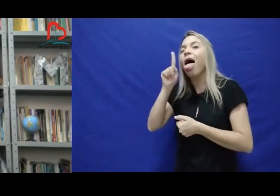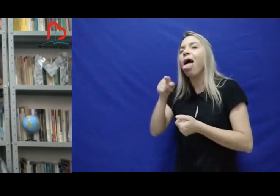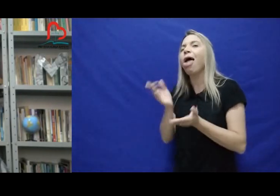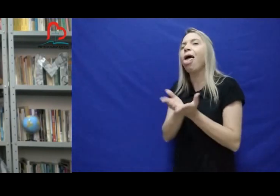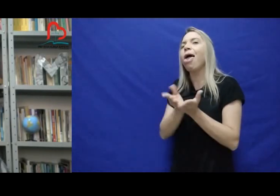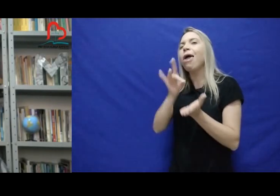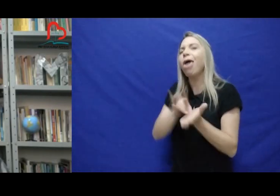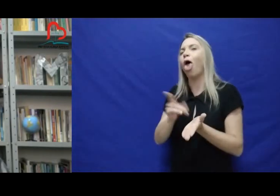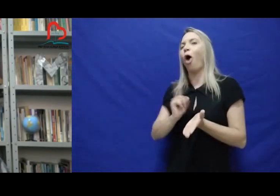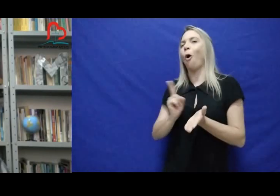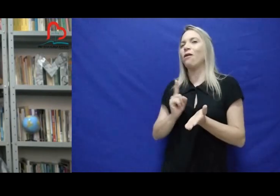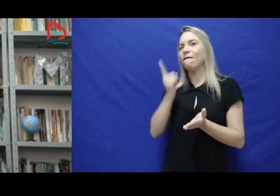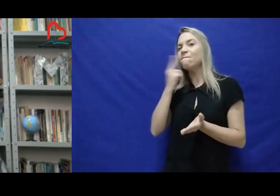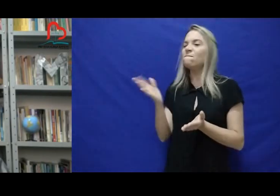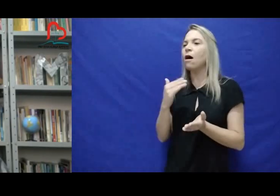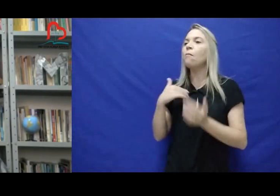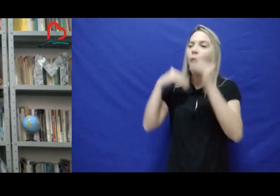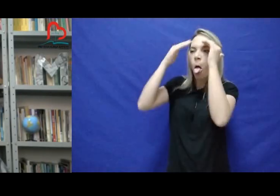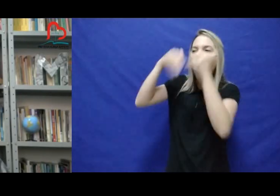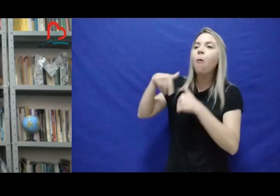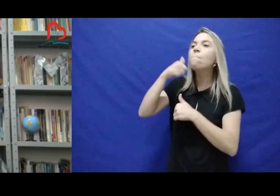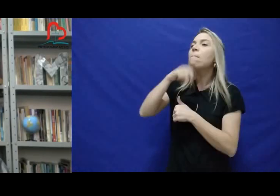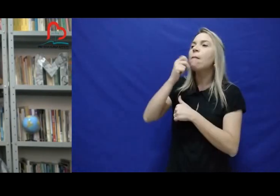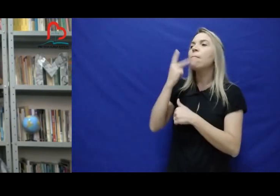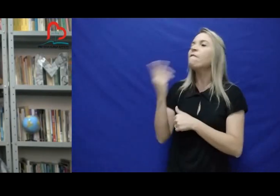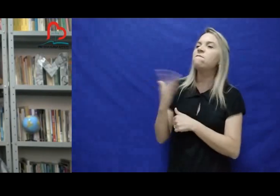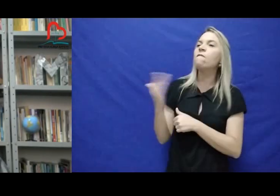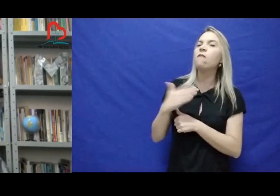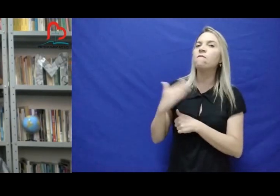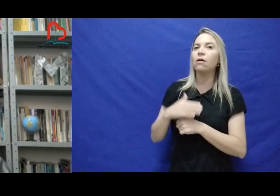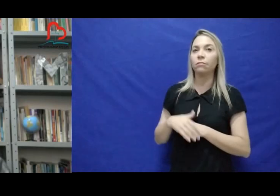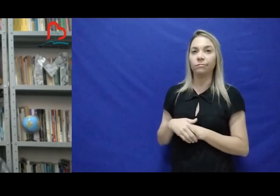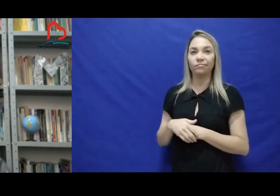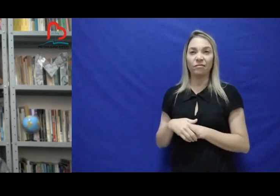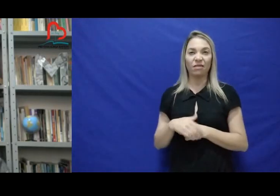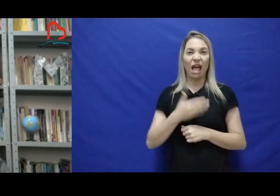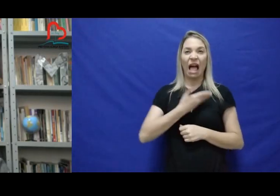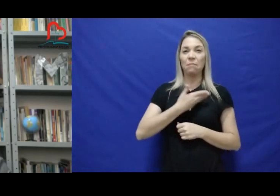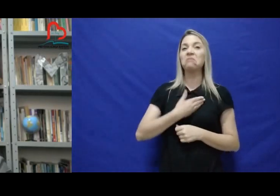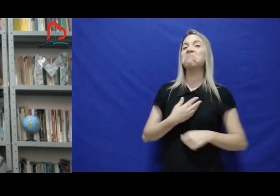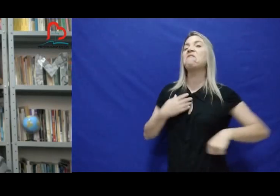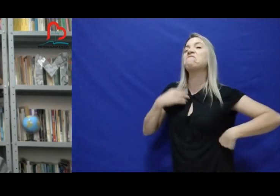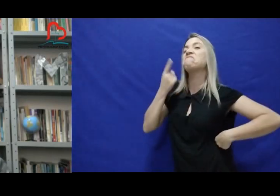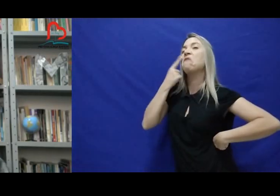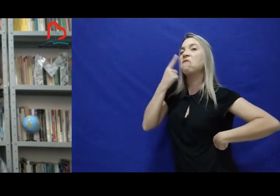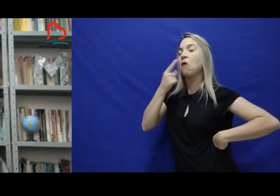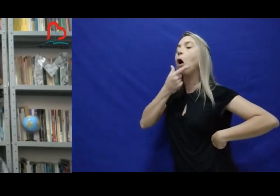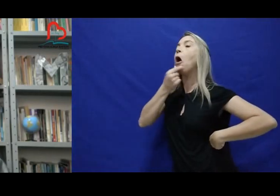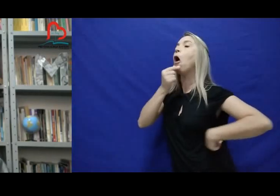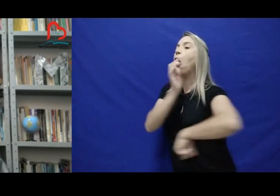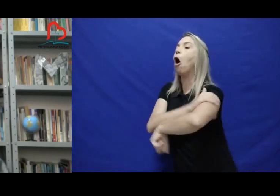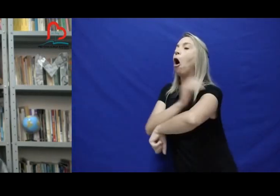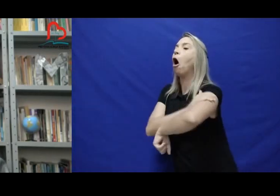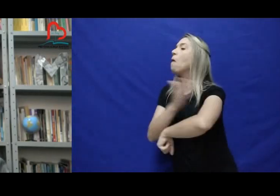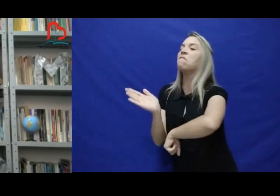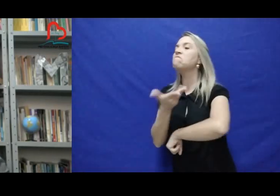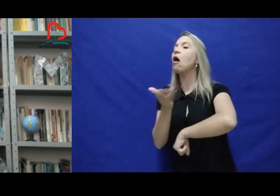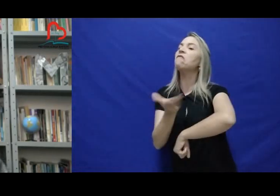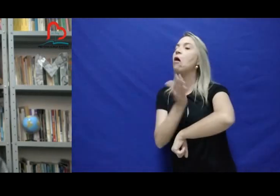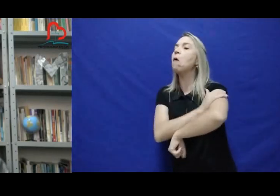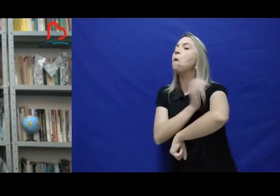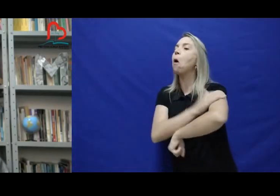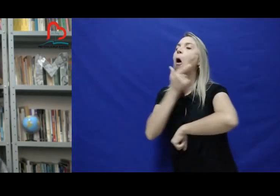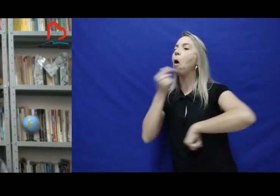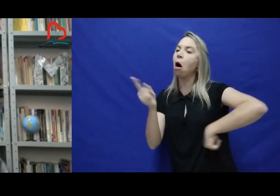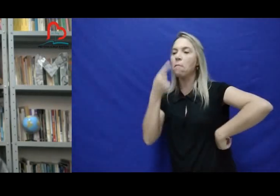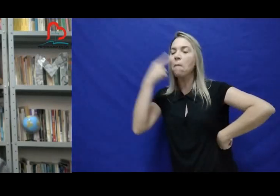estava disposto a fazer o que era errado ou desobedecer os meus pais, normalmente meus amigos diziam assim: quero ver se